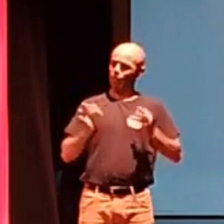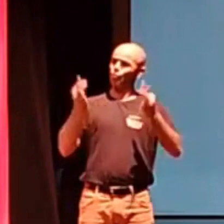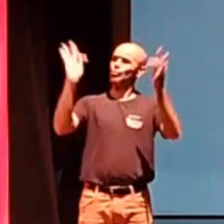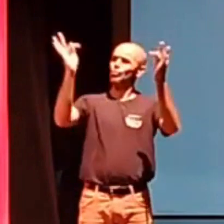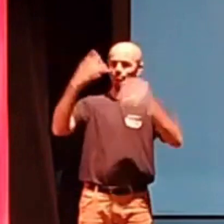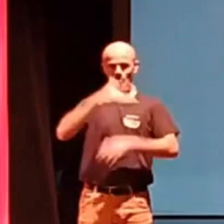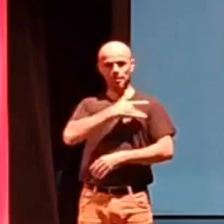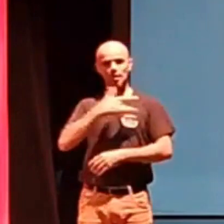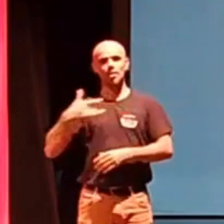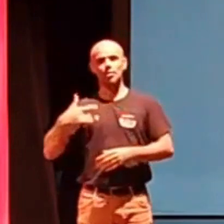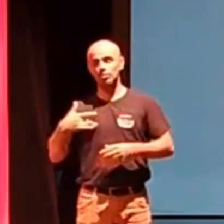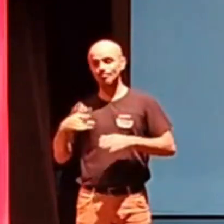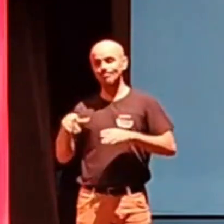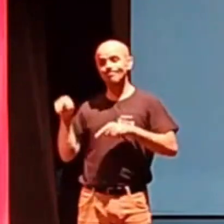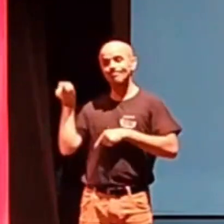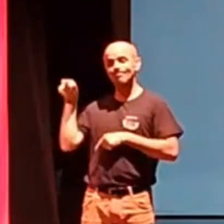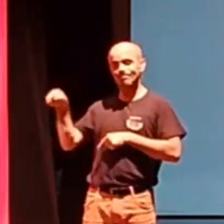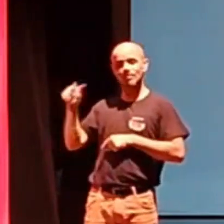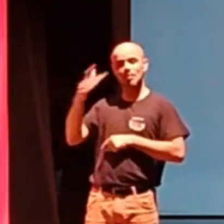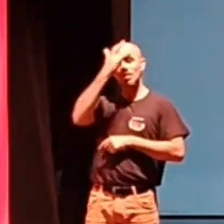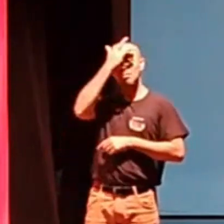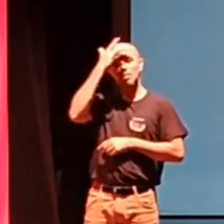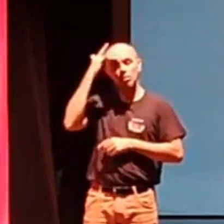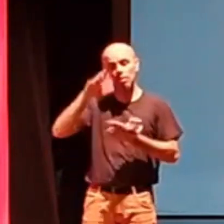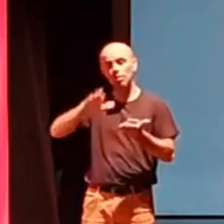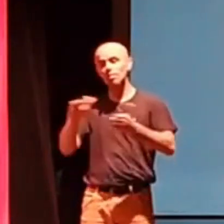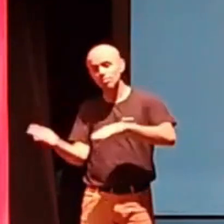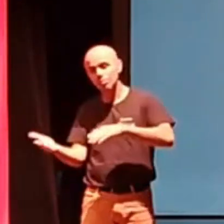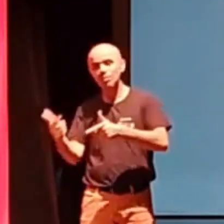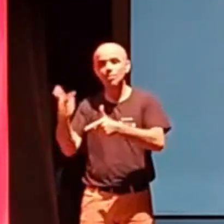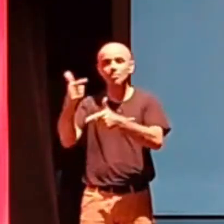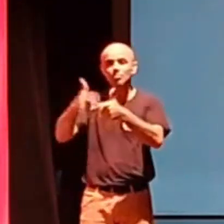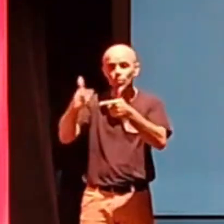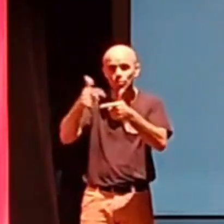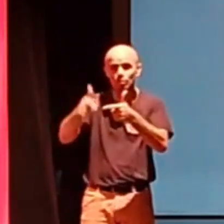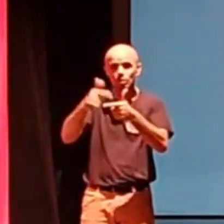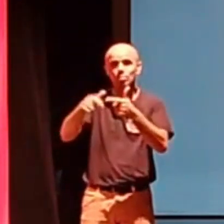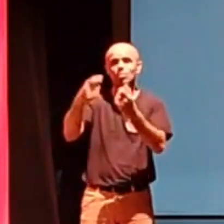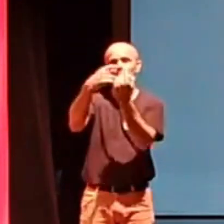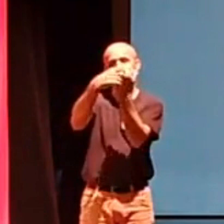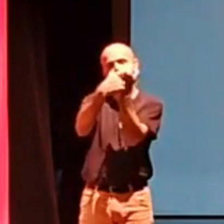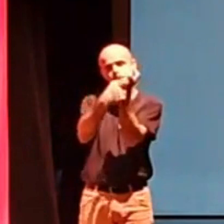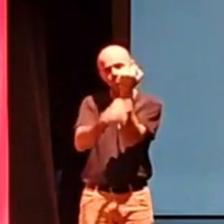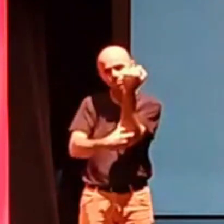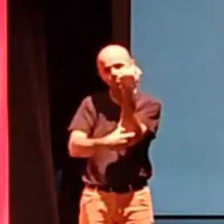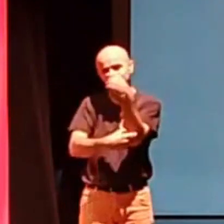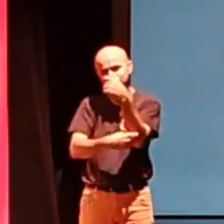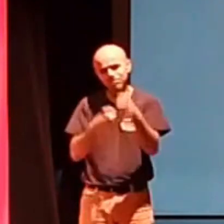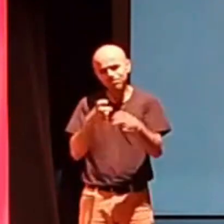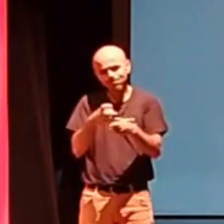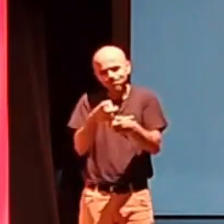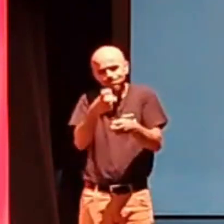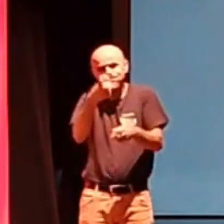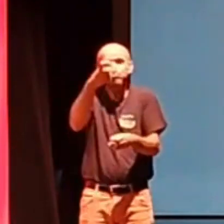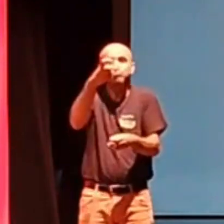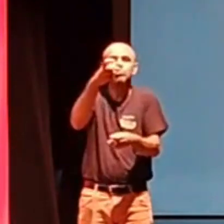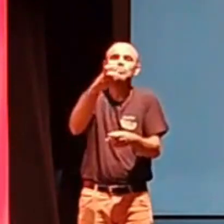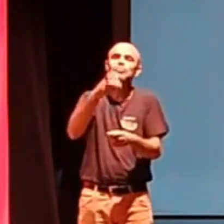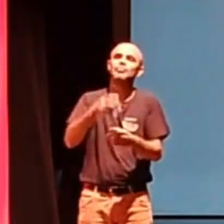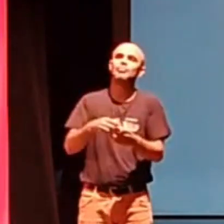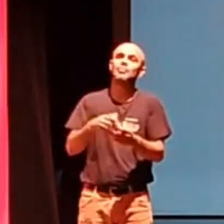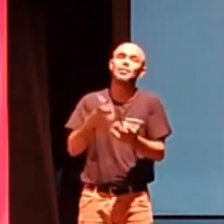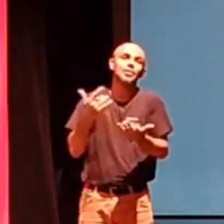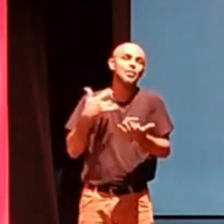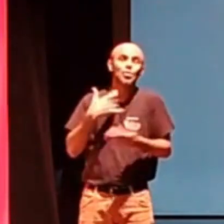da saúde, ainda pessoas morrem com problemas de escoliose, coluna vertebral. E eu também